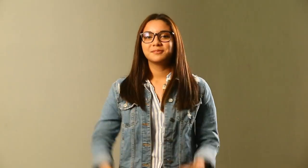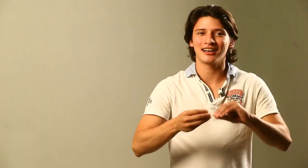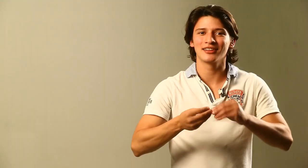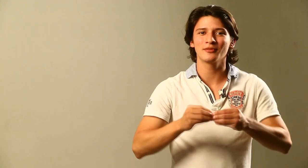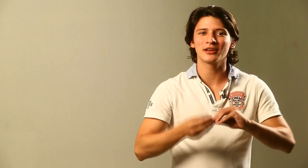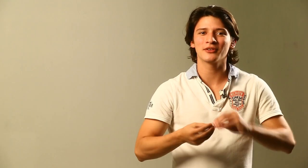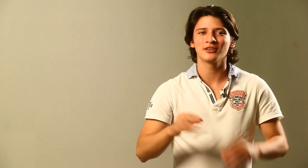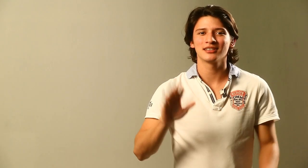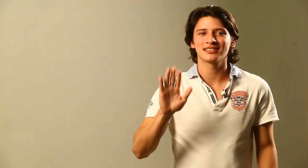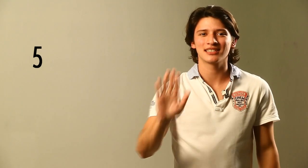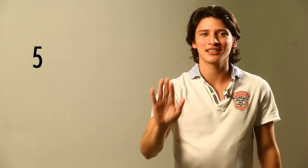Al número